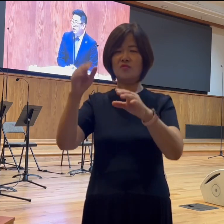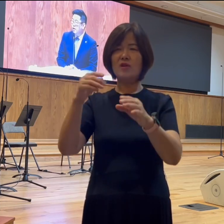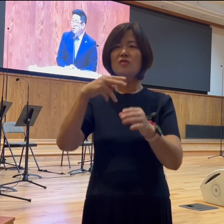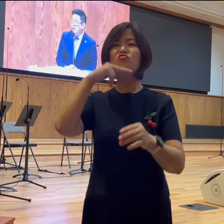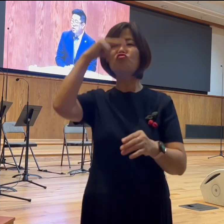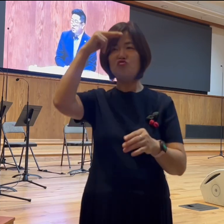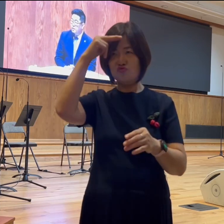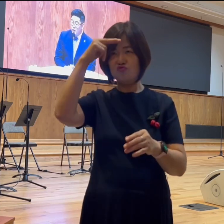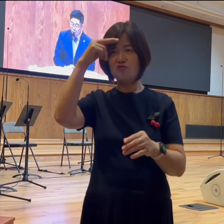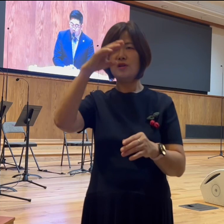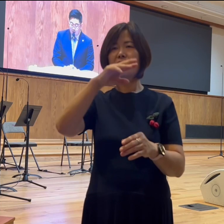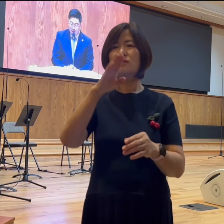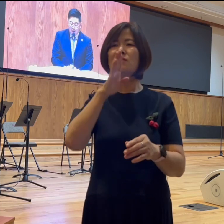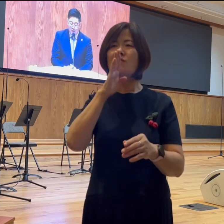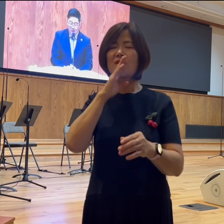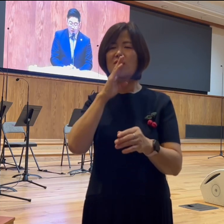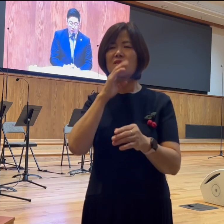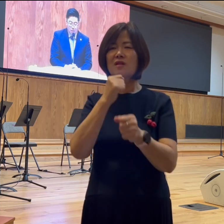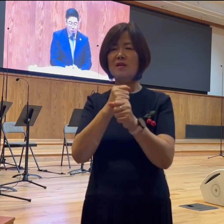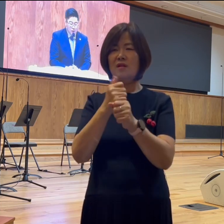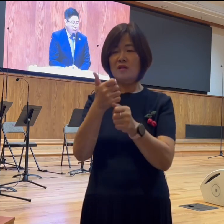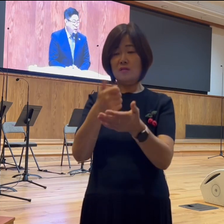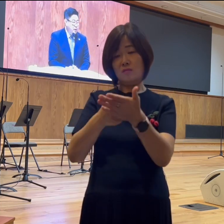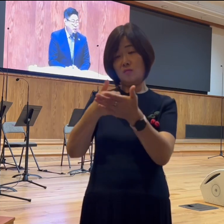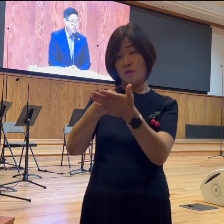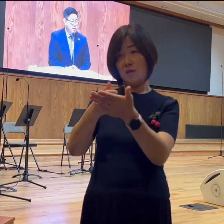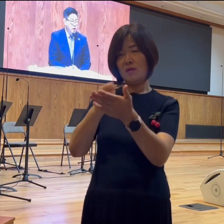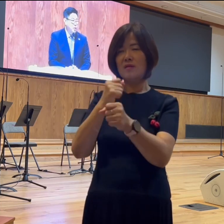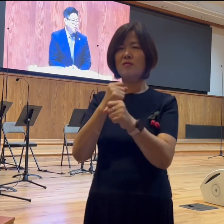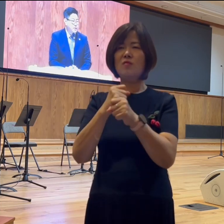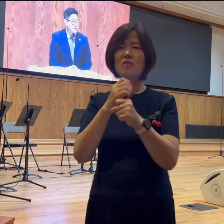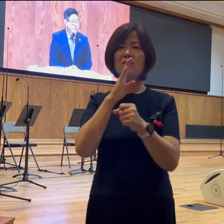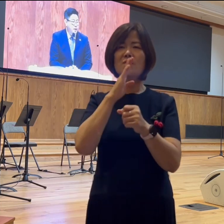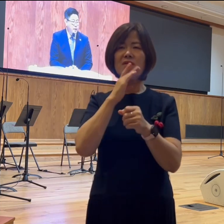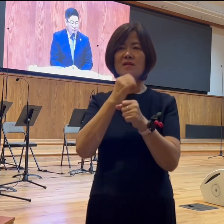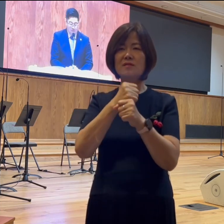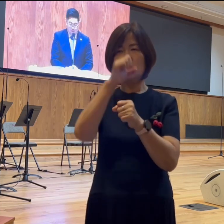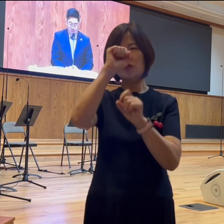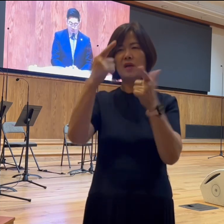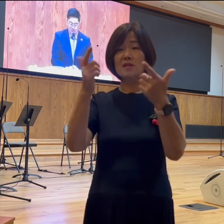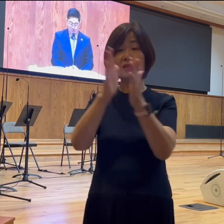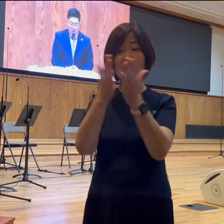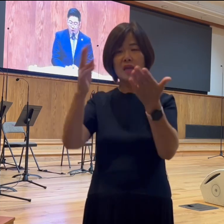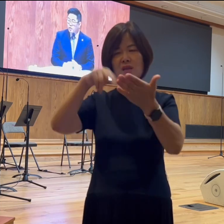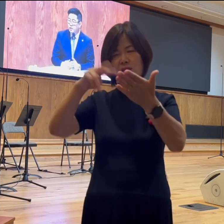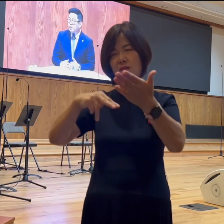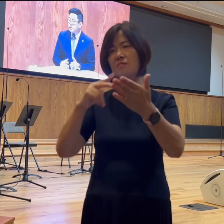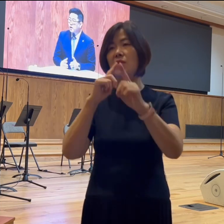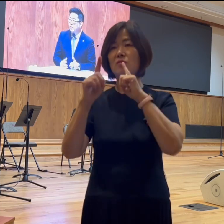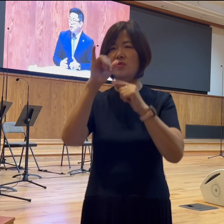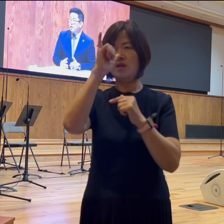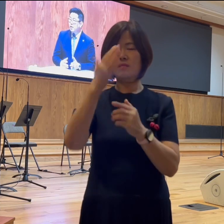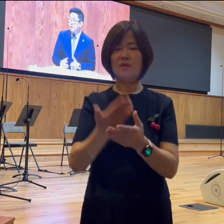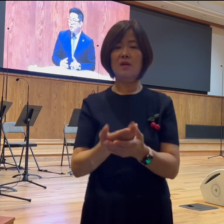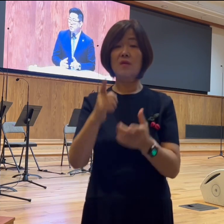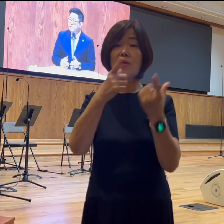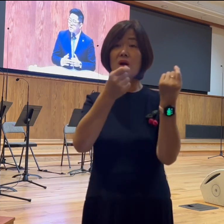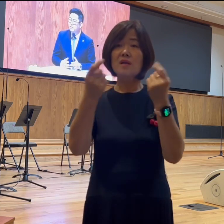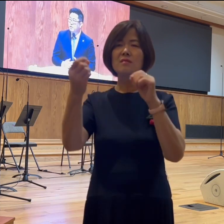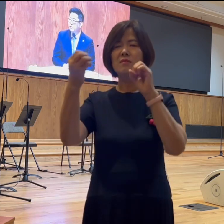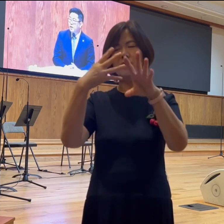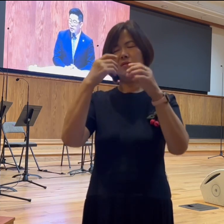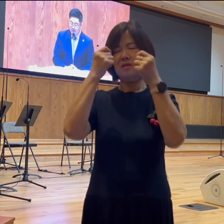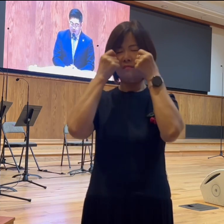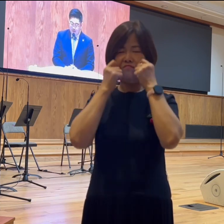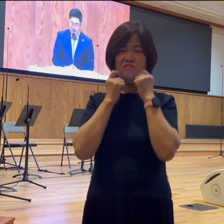술이나 심지어 도박이나 음란물을 접한다는 항목도 있었습니다. 그리고 그런 응답이 참